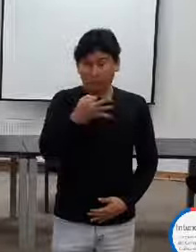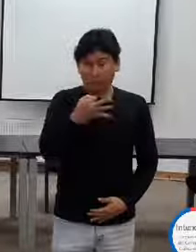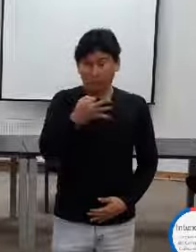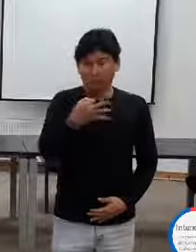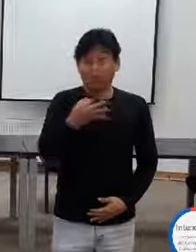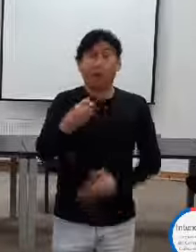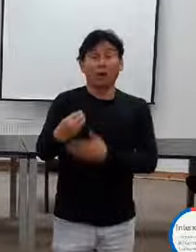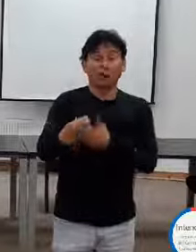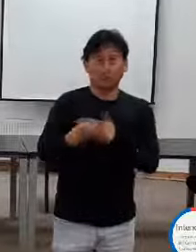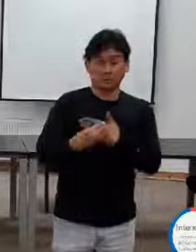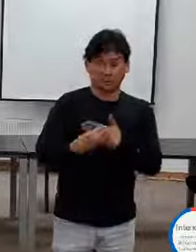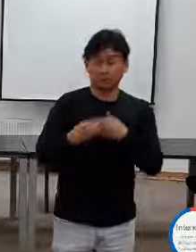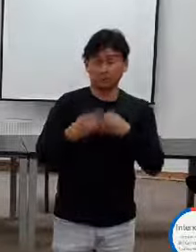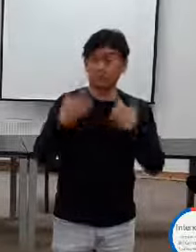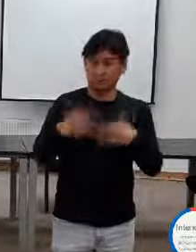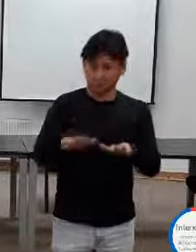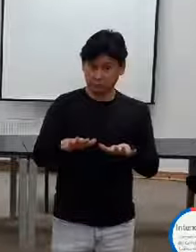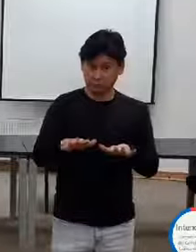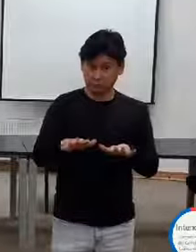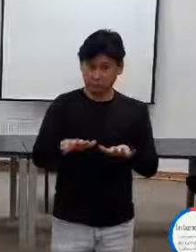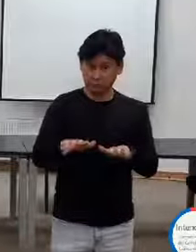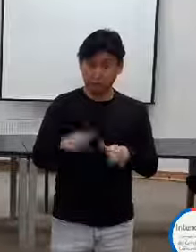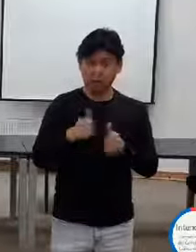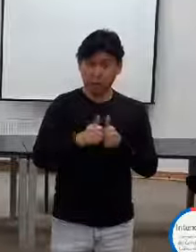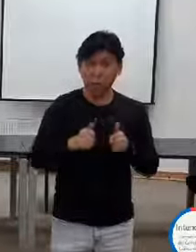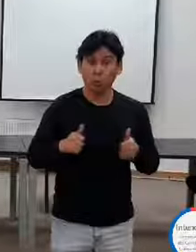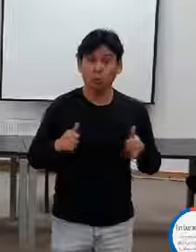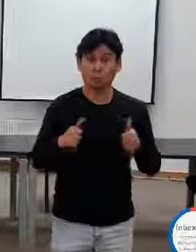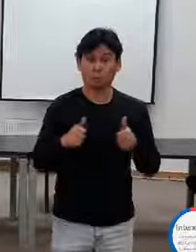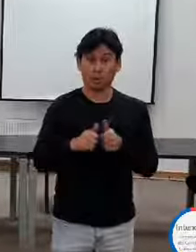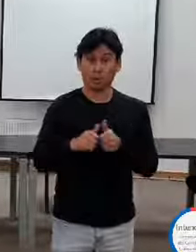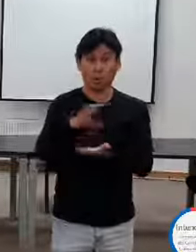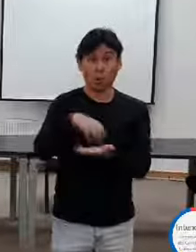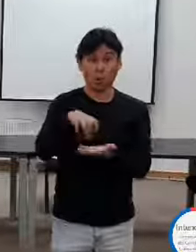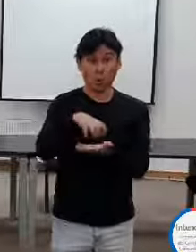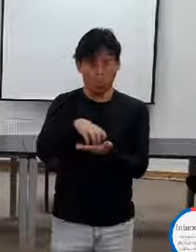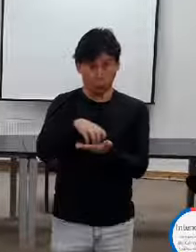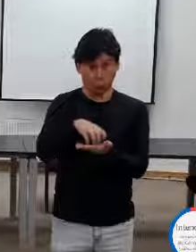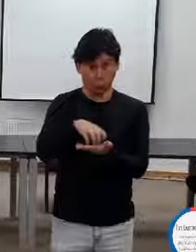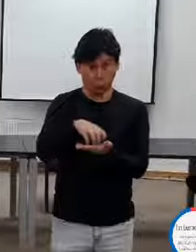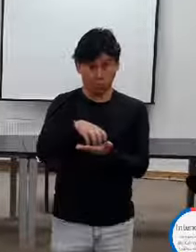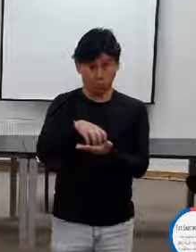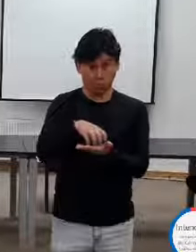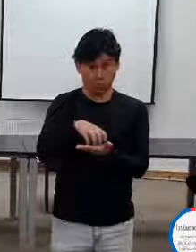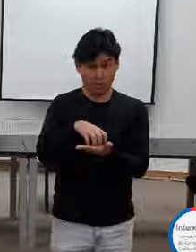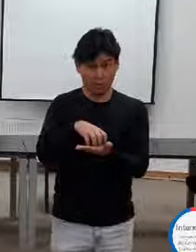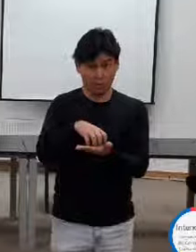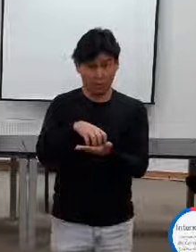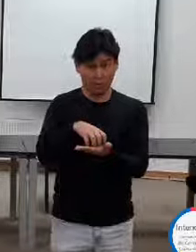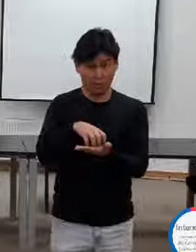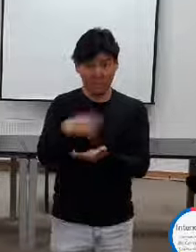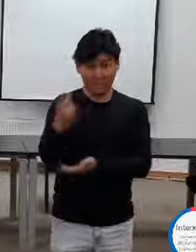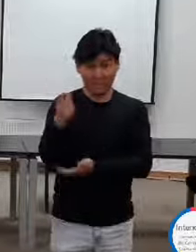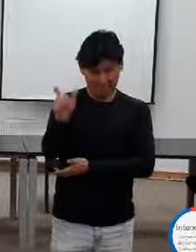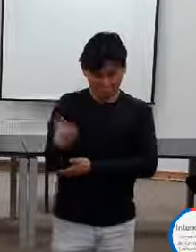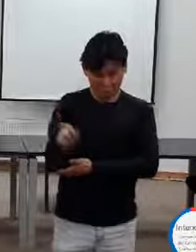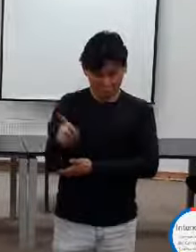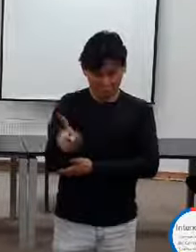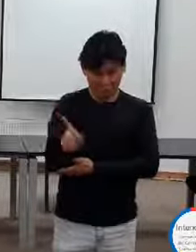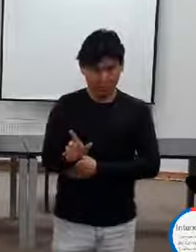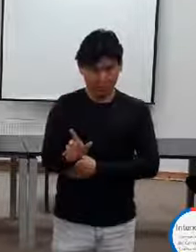notificados inmediatamente por parte de la autoridad comunal de ese lugar, de esa